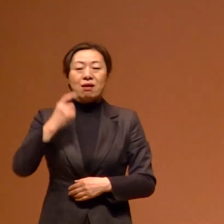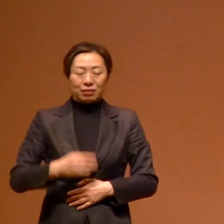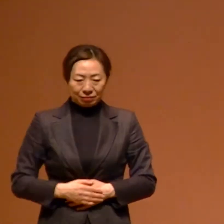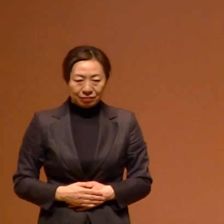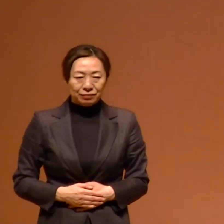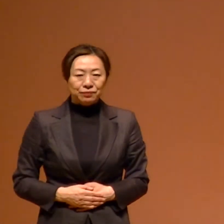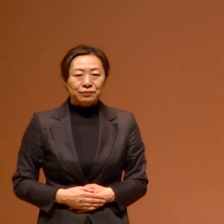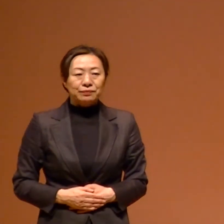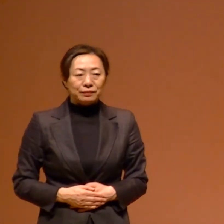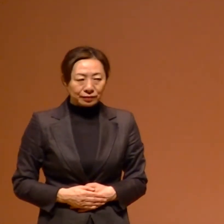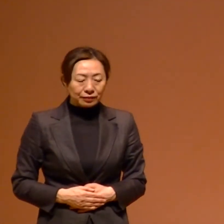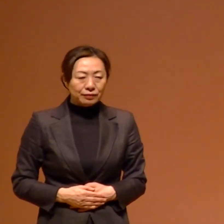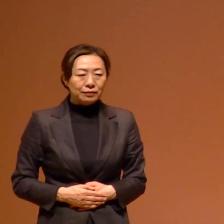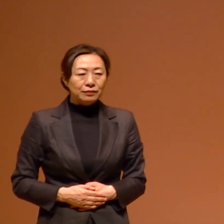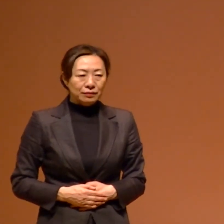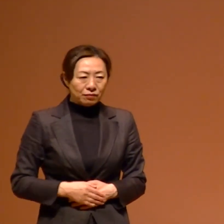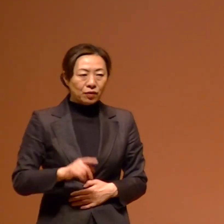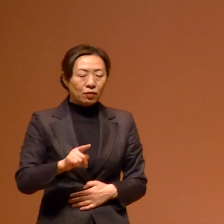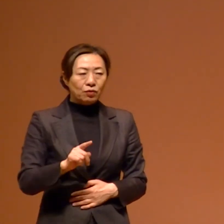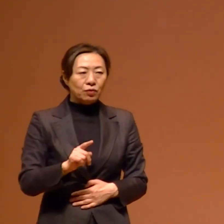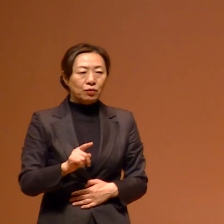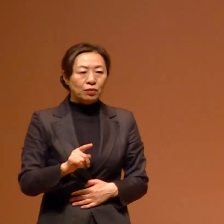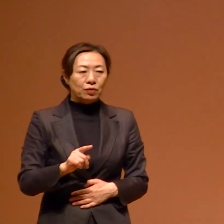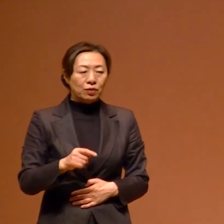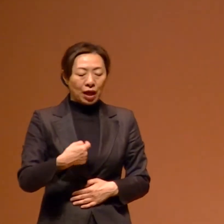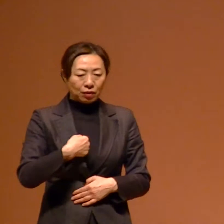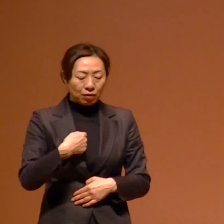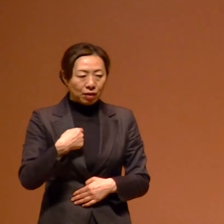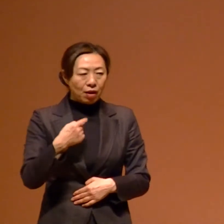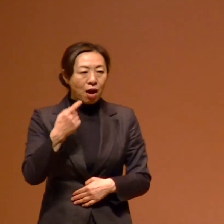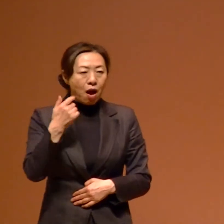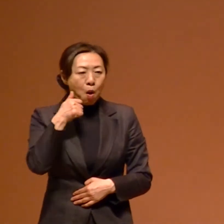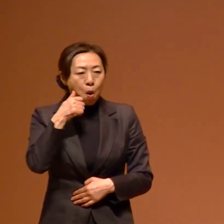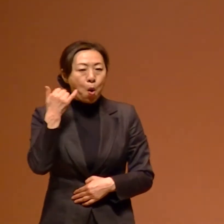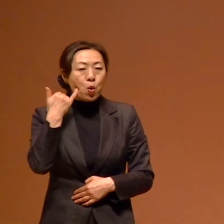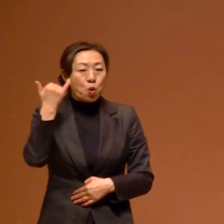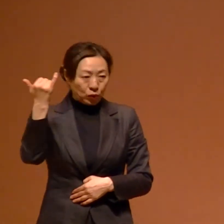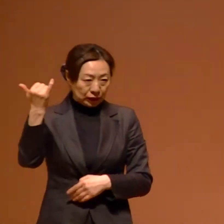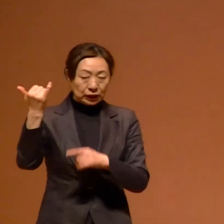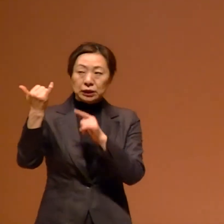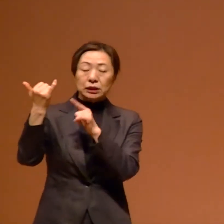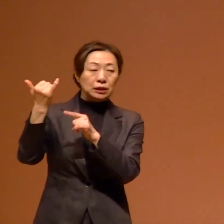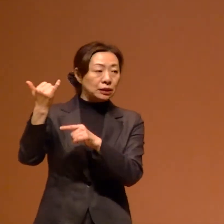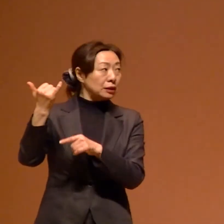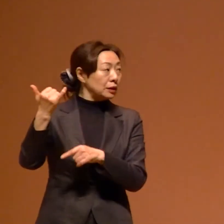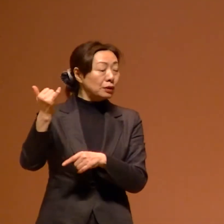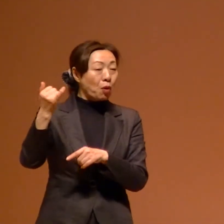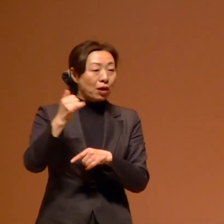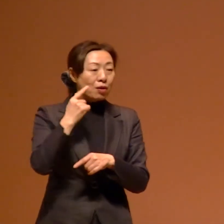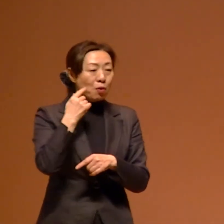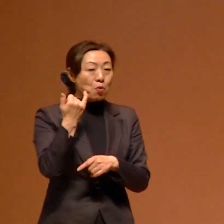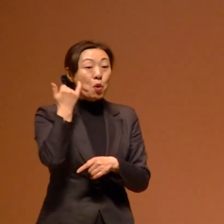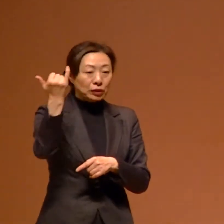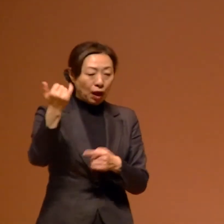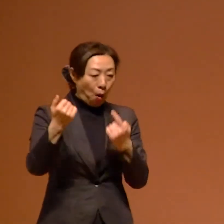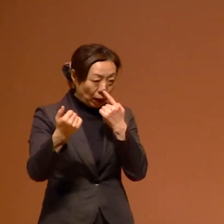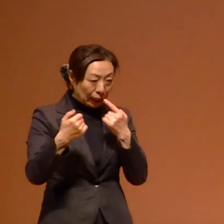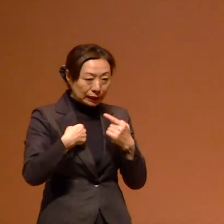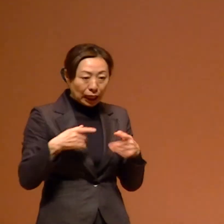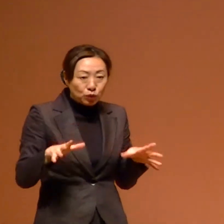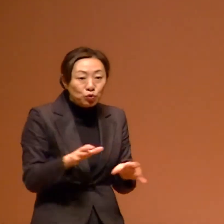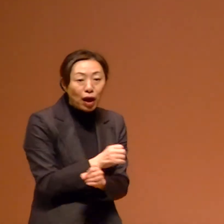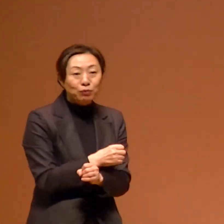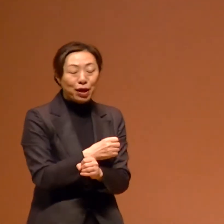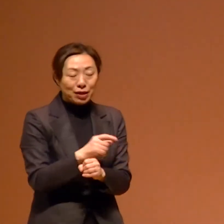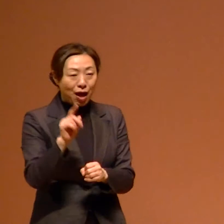で、たら向こう、まあ、うちの親の方が私が行方不明だってことになっちゃった。って